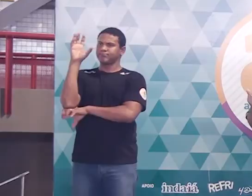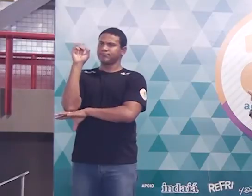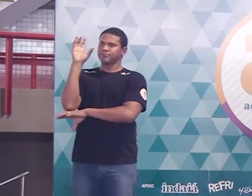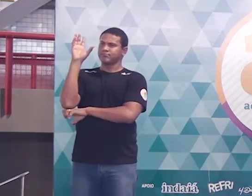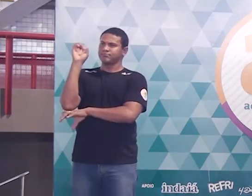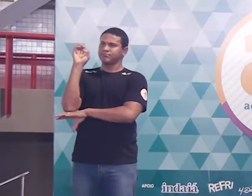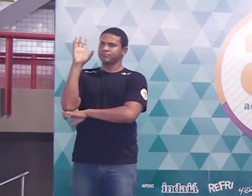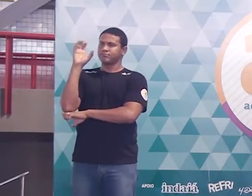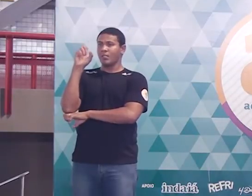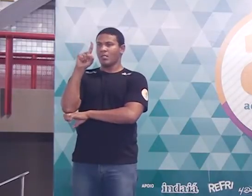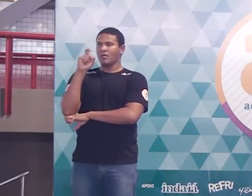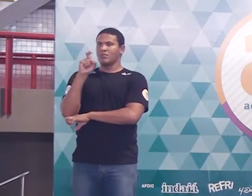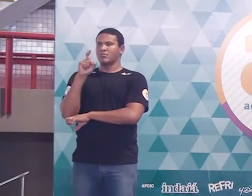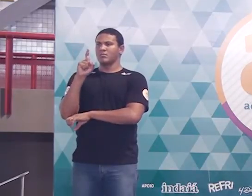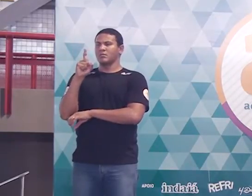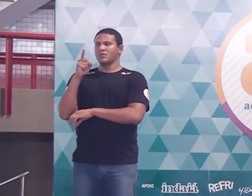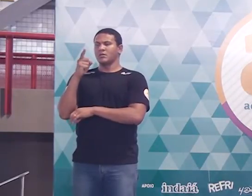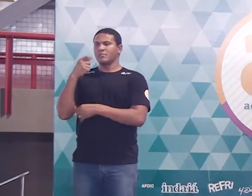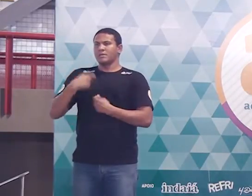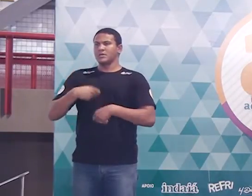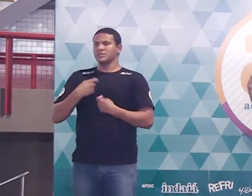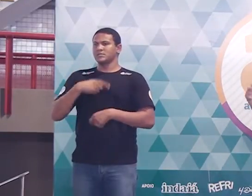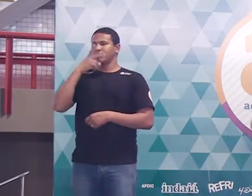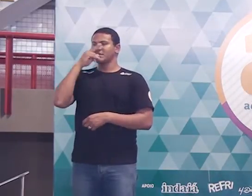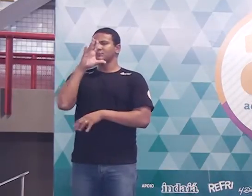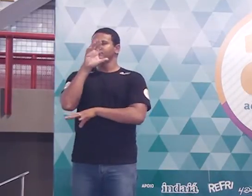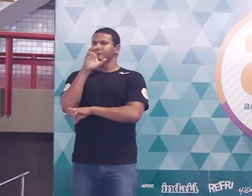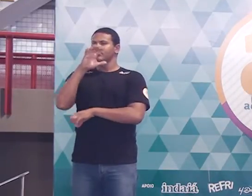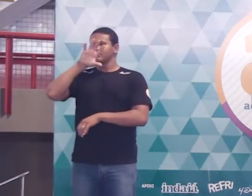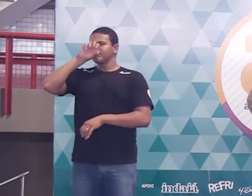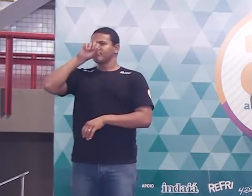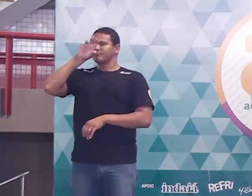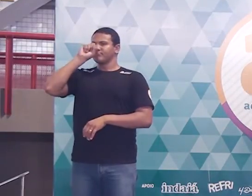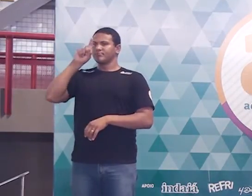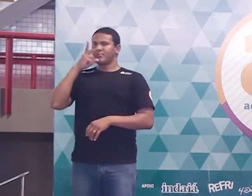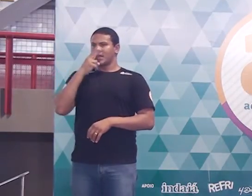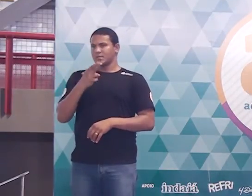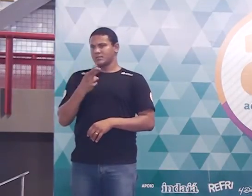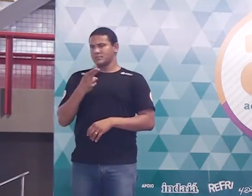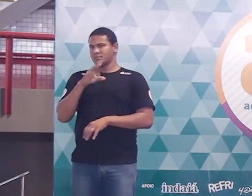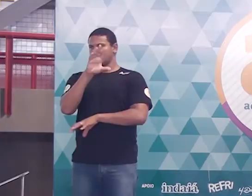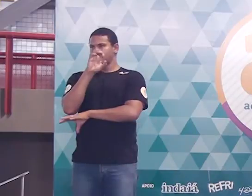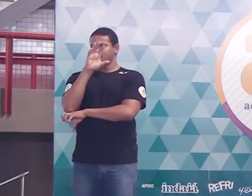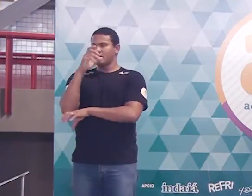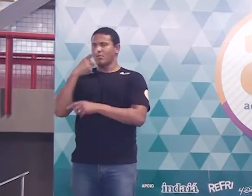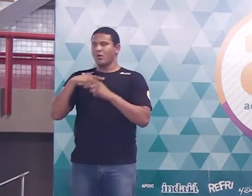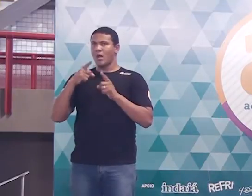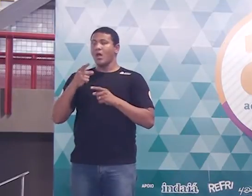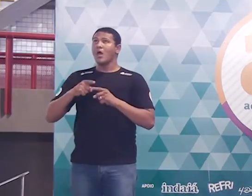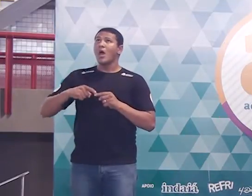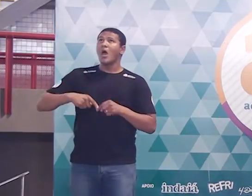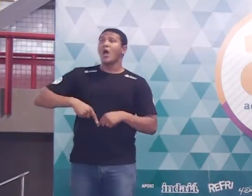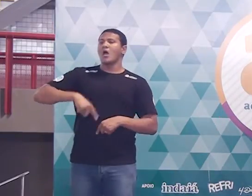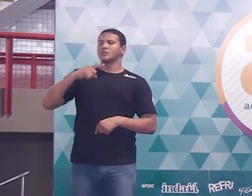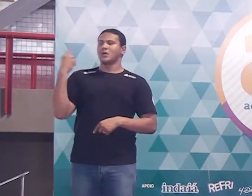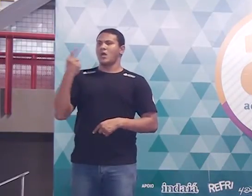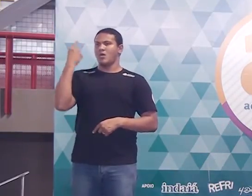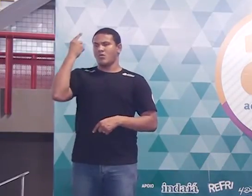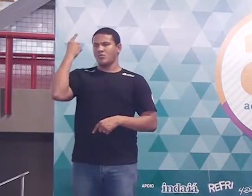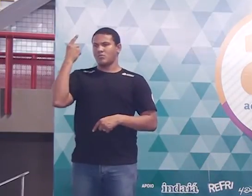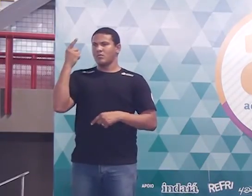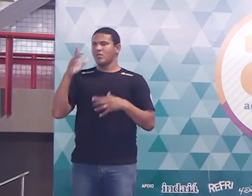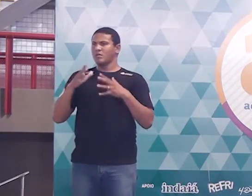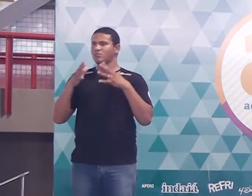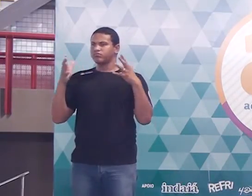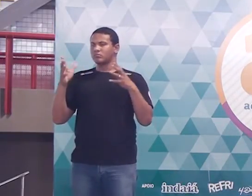quê? Consome respirando. Porque ele é muito grande, ele tem muita biomassa. Qual é a vantagem das